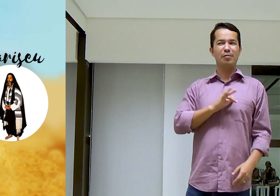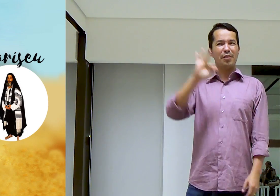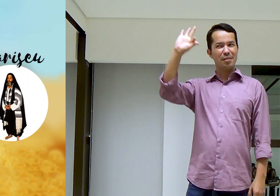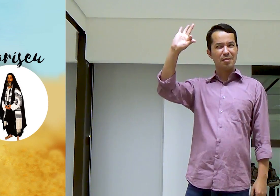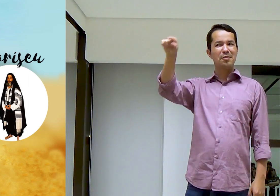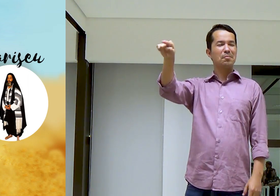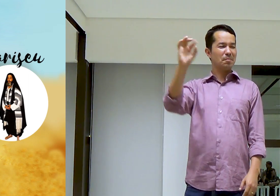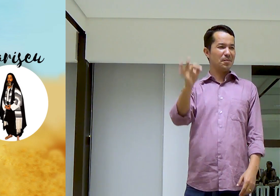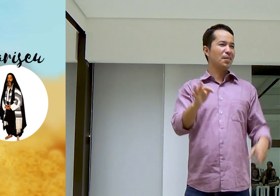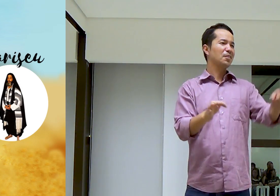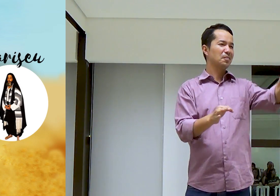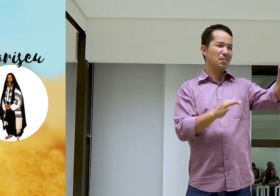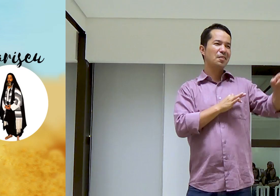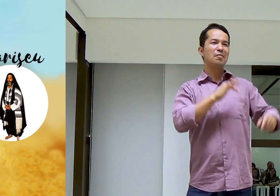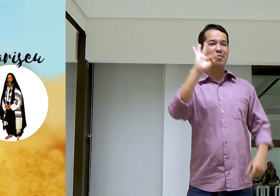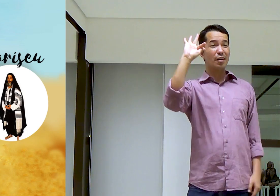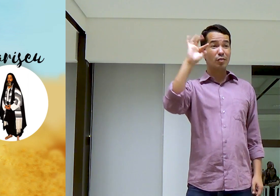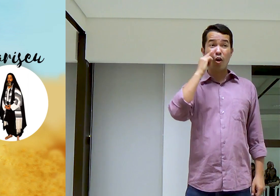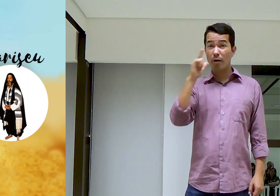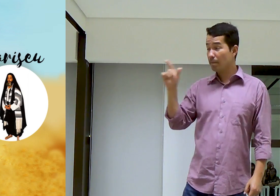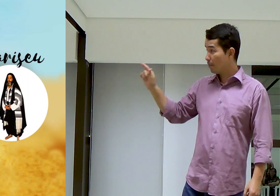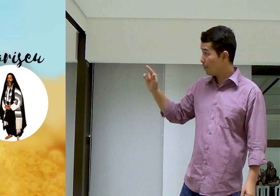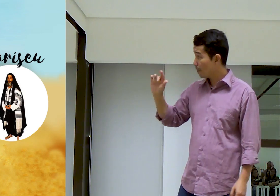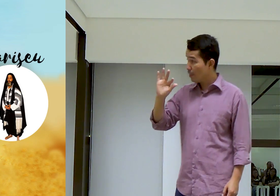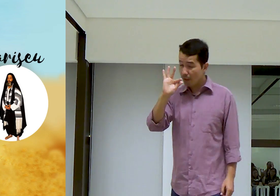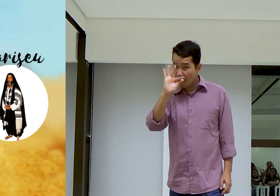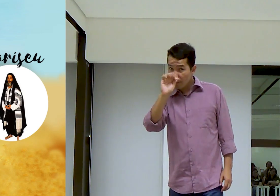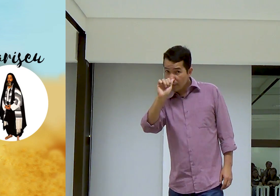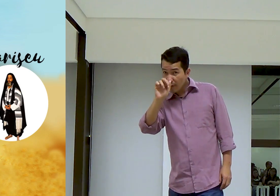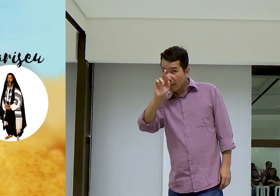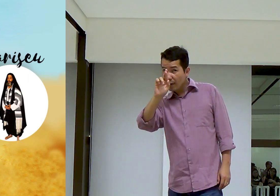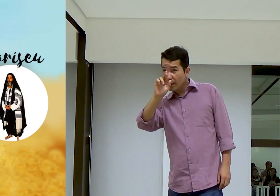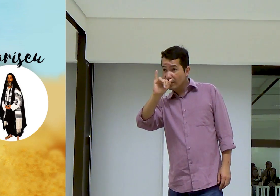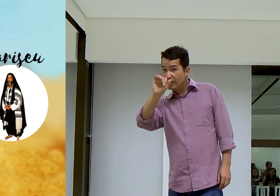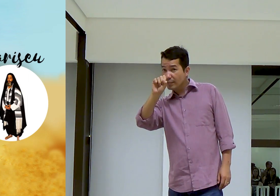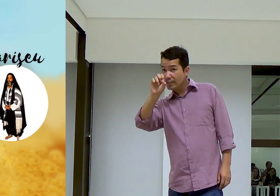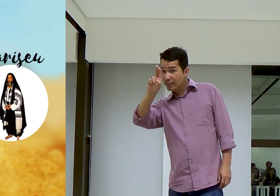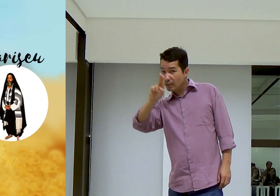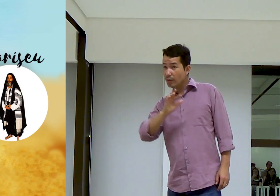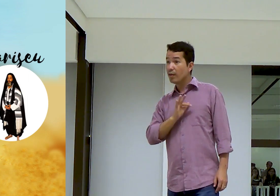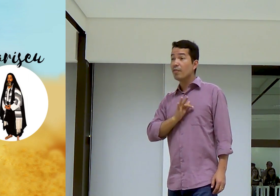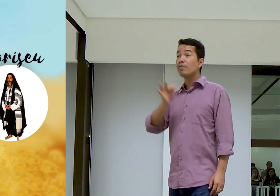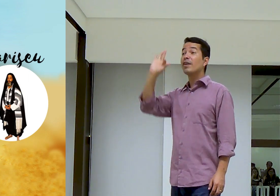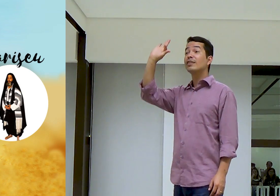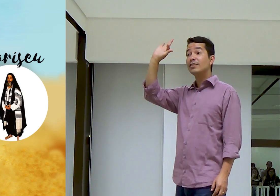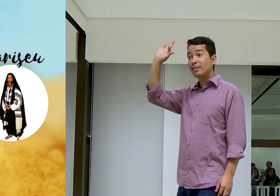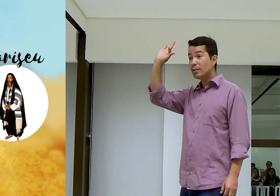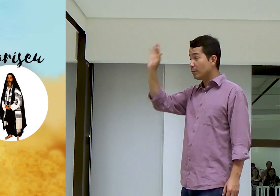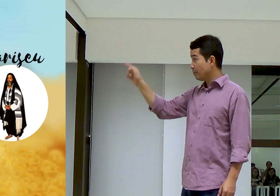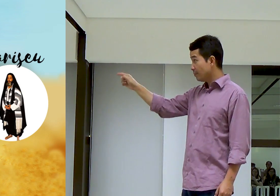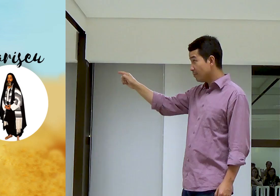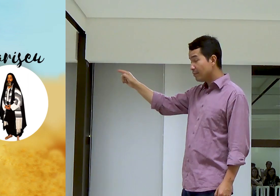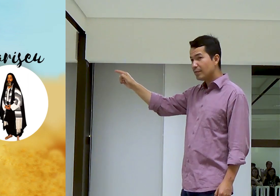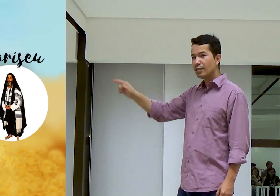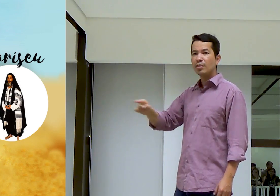Você copiou, fez igual dela, tá? Você fez igual dela. Então, fariseu, é esse sinal, essa